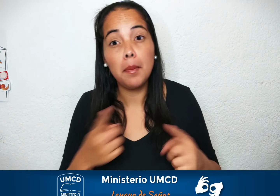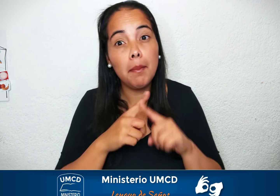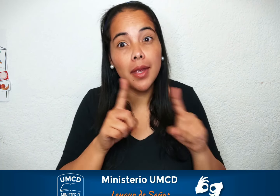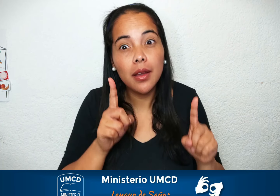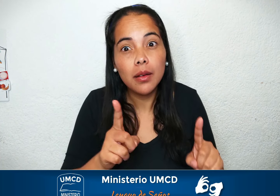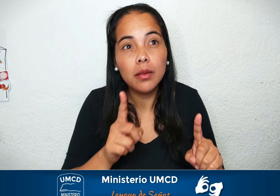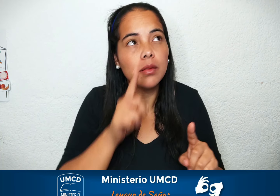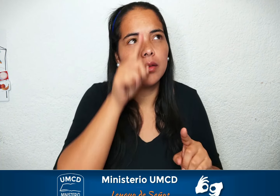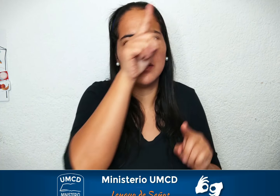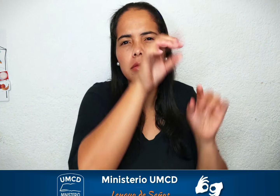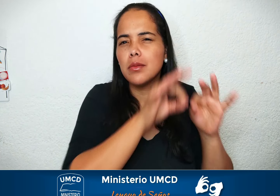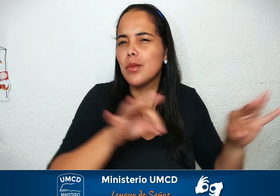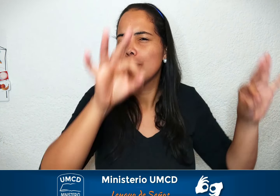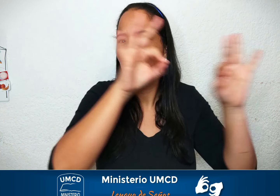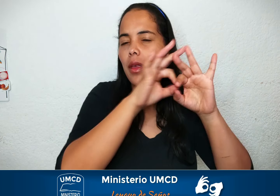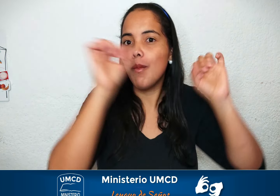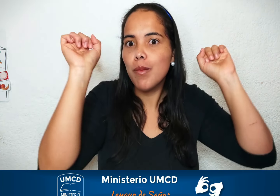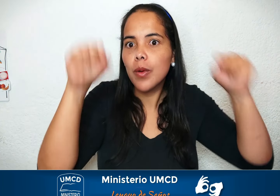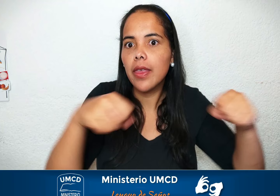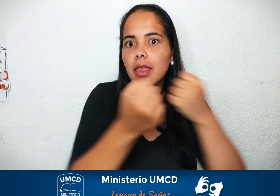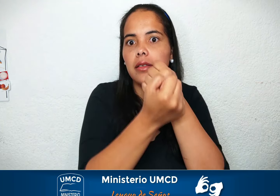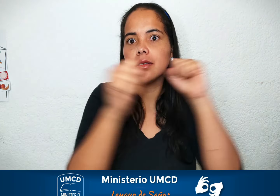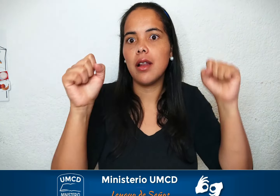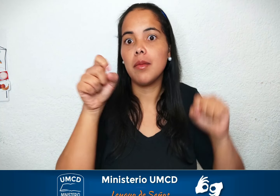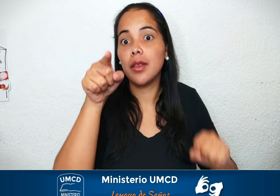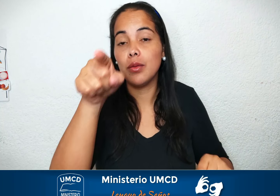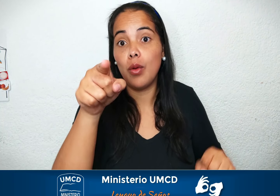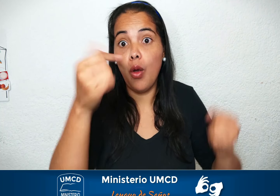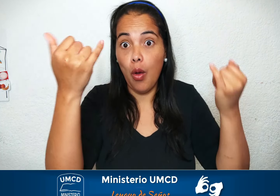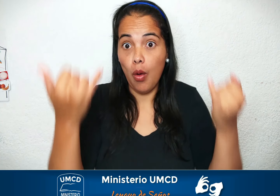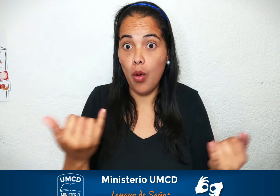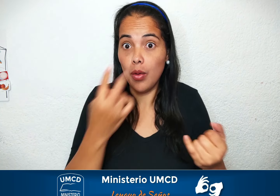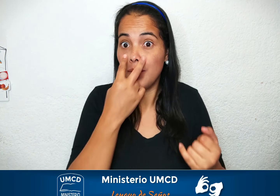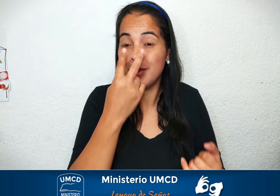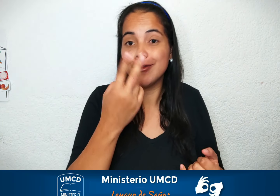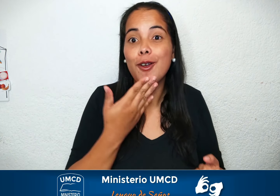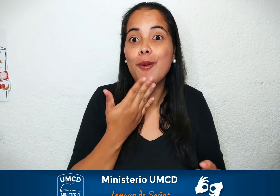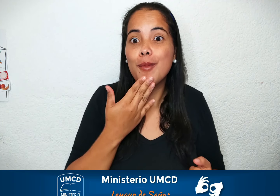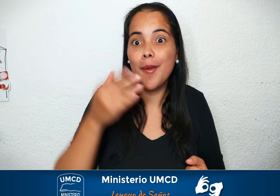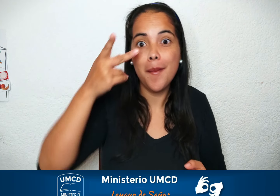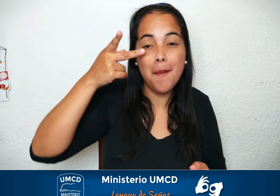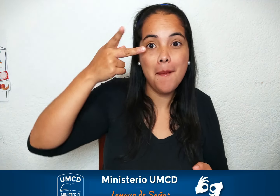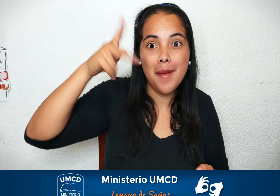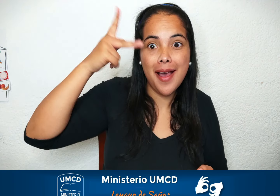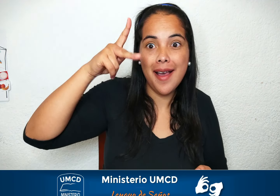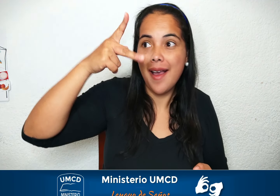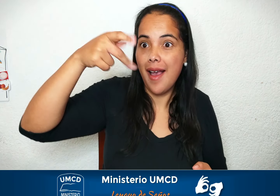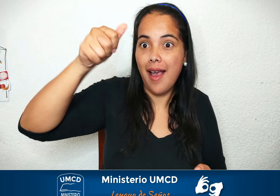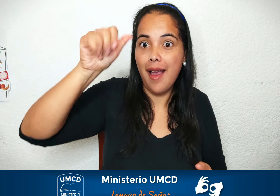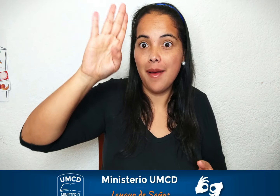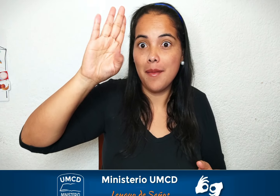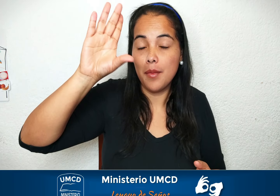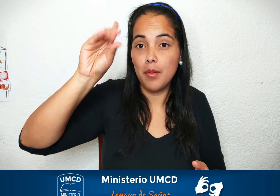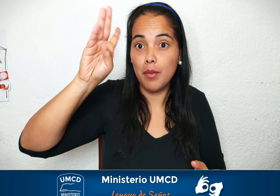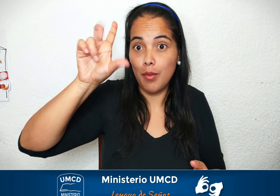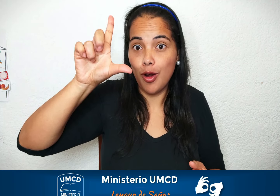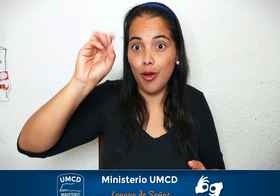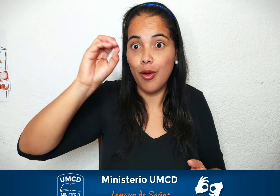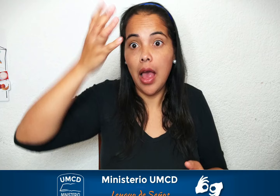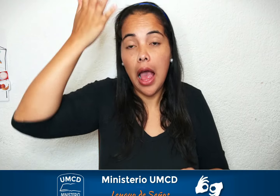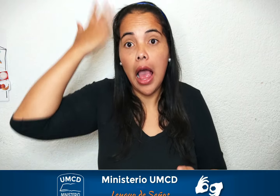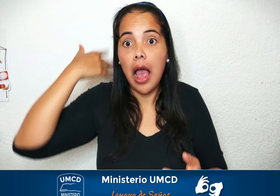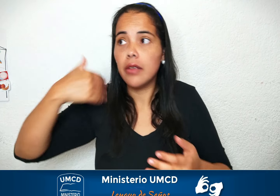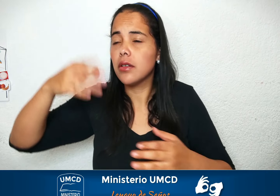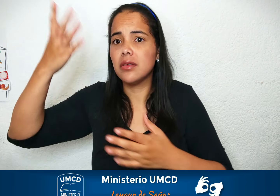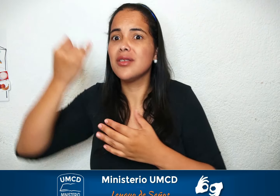salvarlo. En la lección de hoy día vamos a ver cómo Pablo se enfrenta ante un razonamiento que tenían los griegos y un problema